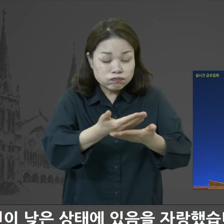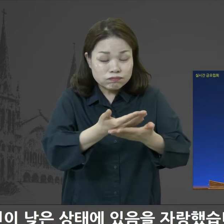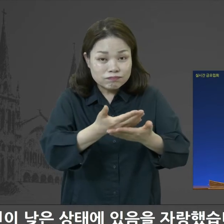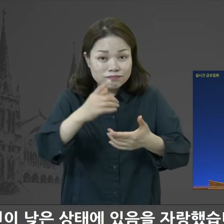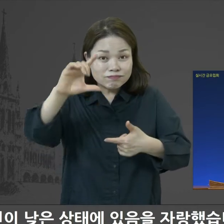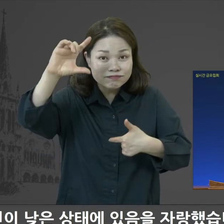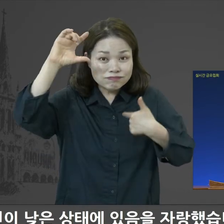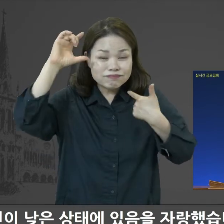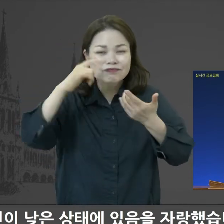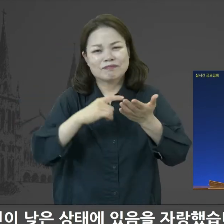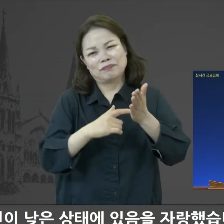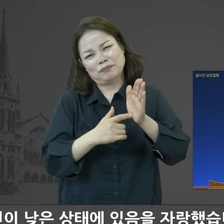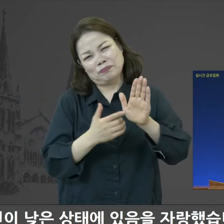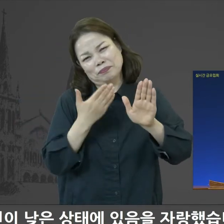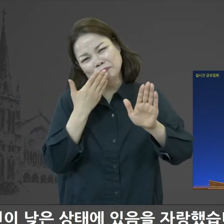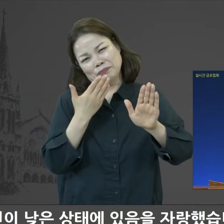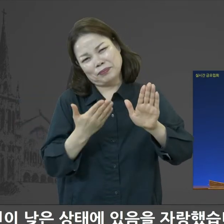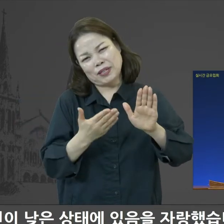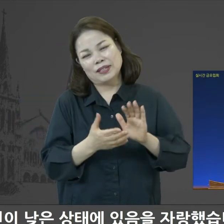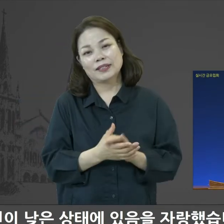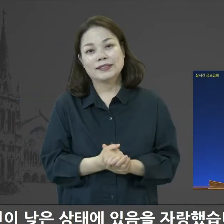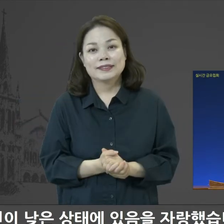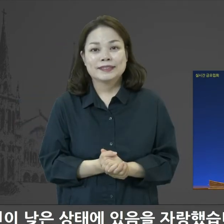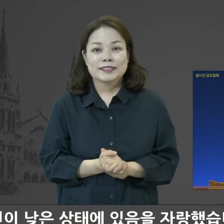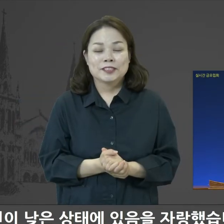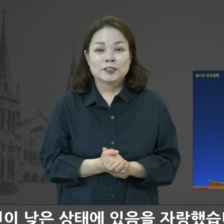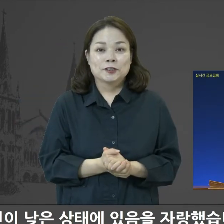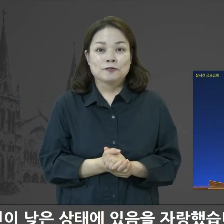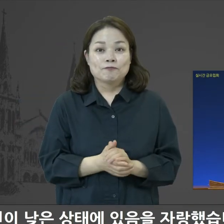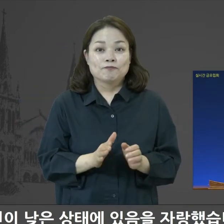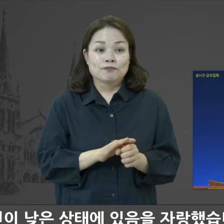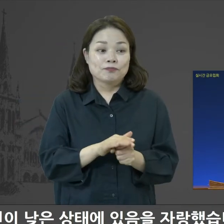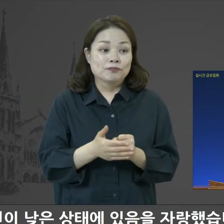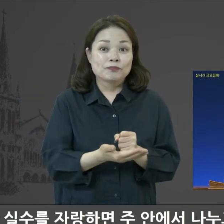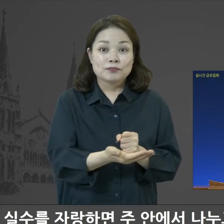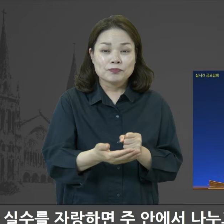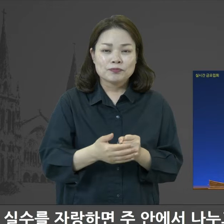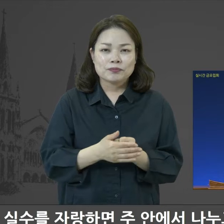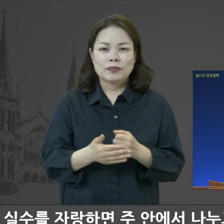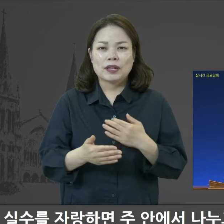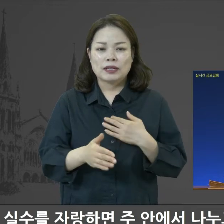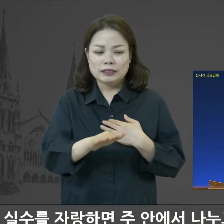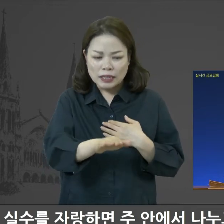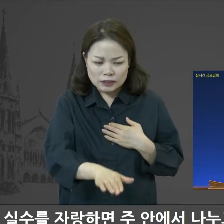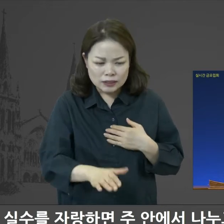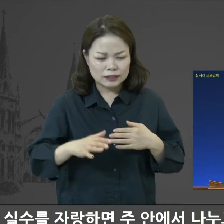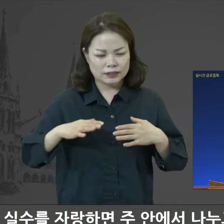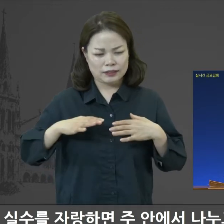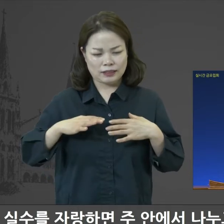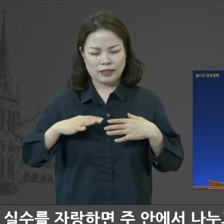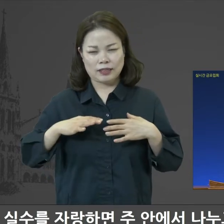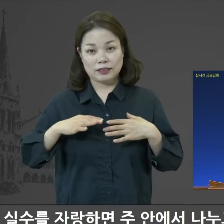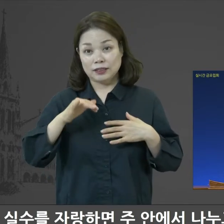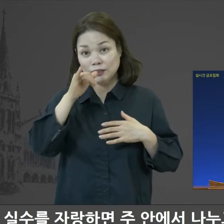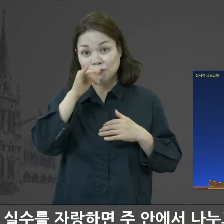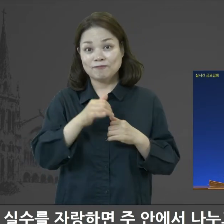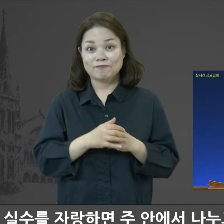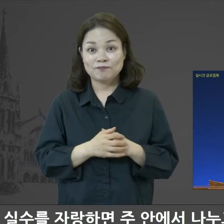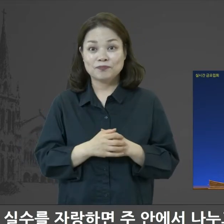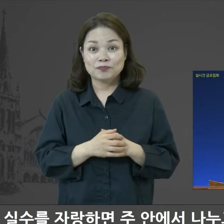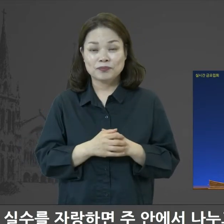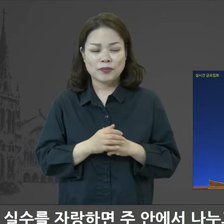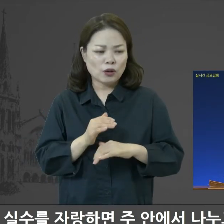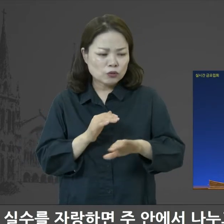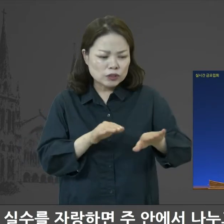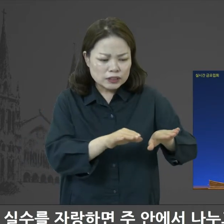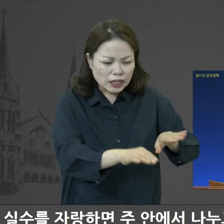있는 자랑거리가 될 수 있다는 사실이죠. 사랑하는 여러분, 낮아짐도 자랑거리일 수 있습니다.